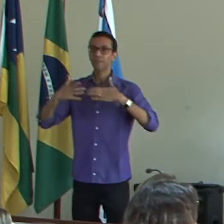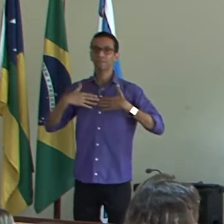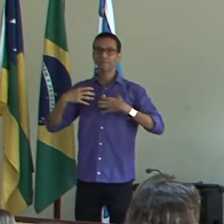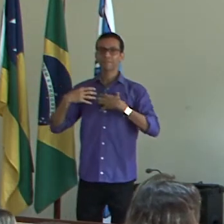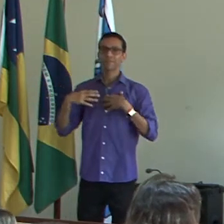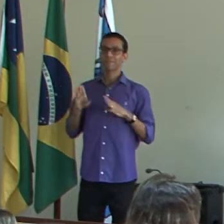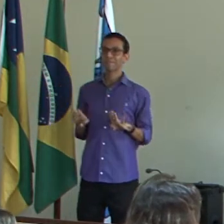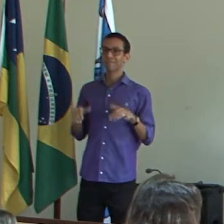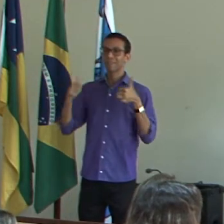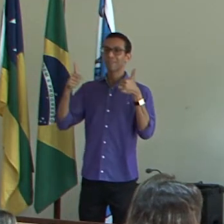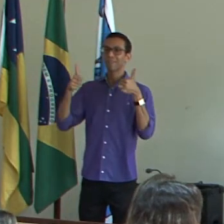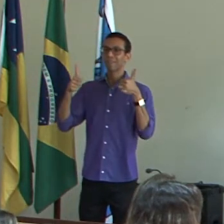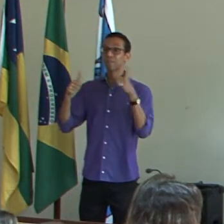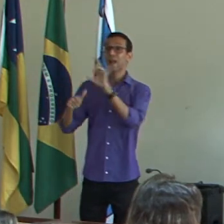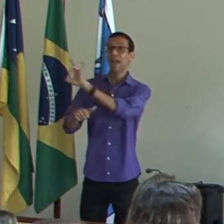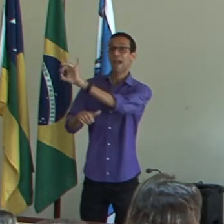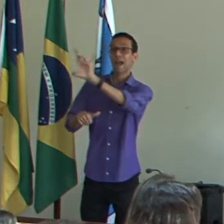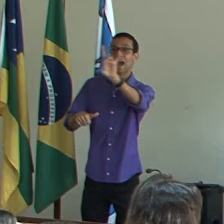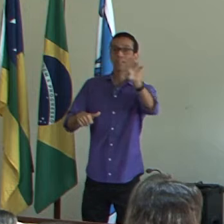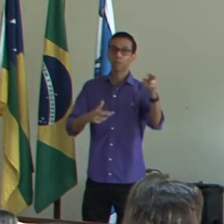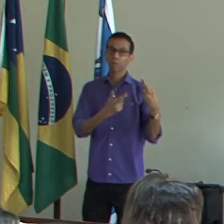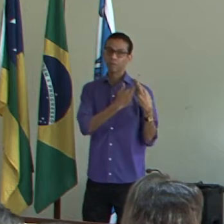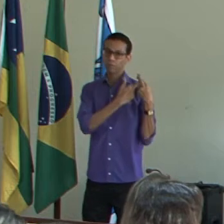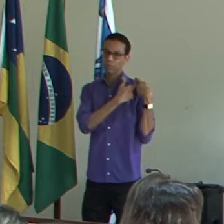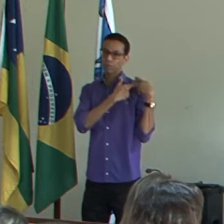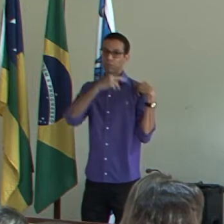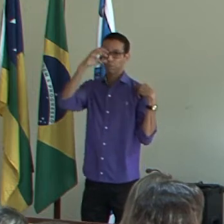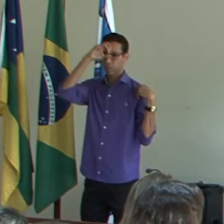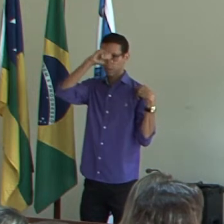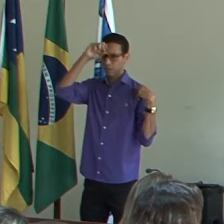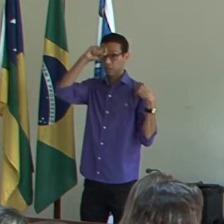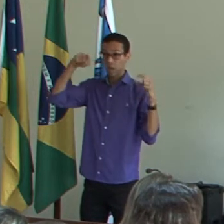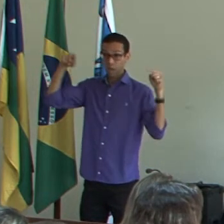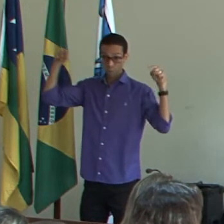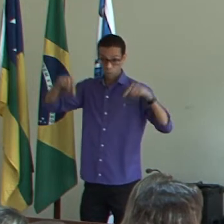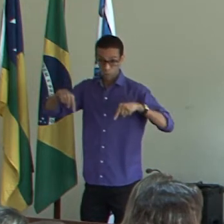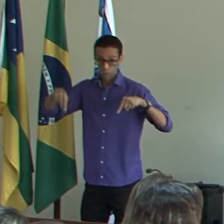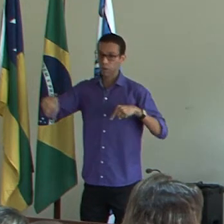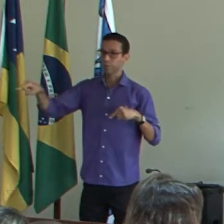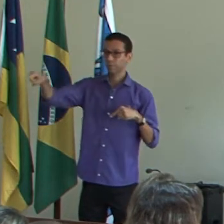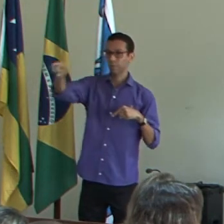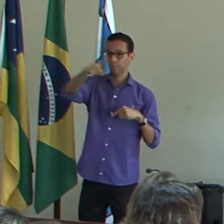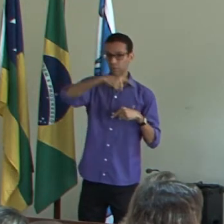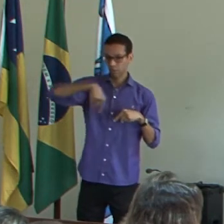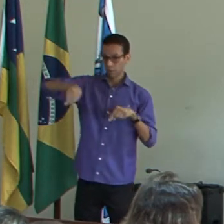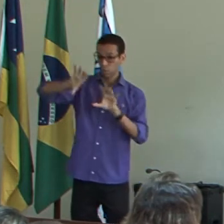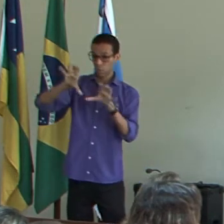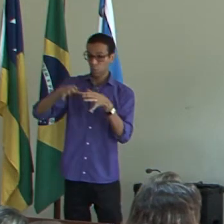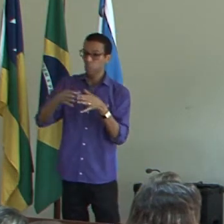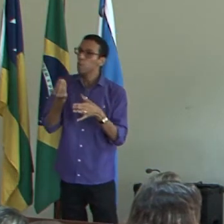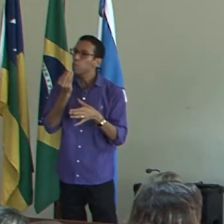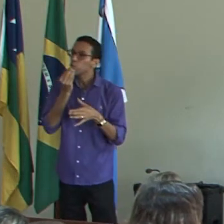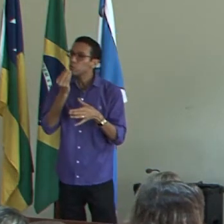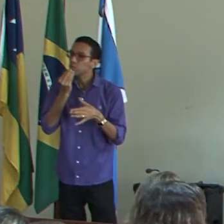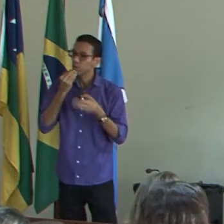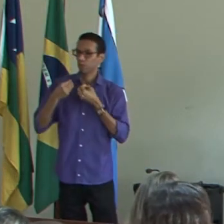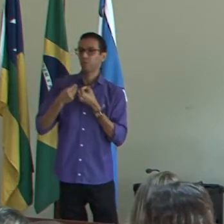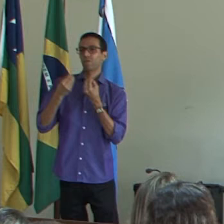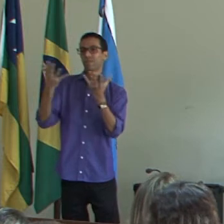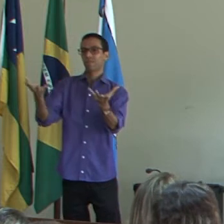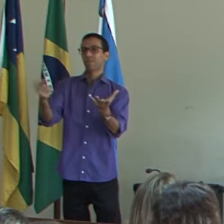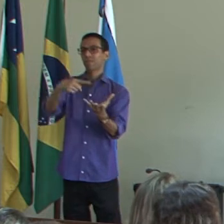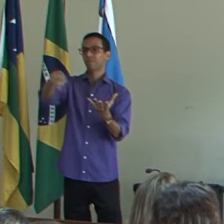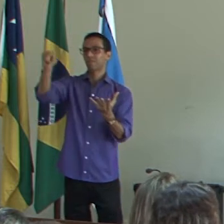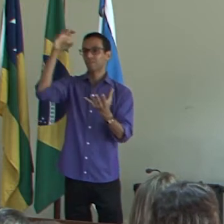é simples, depende de nós, não é? Nesse momento, a Progep está dando uma grande